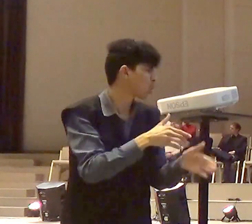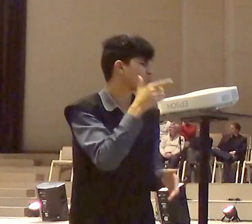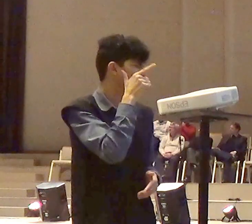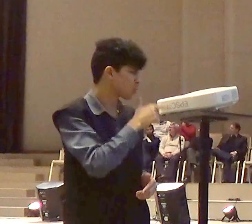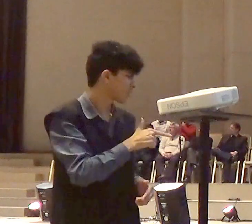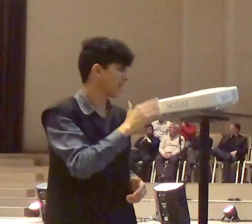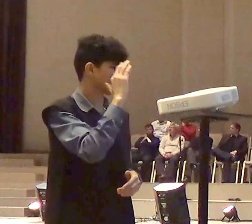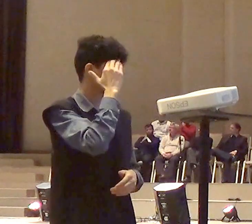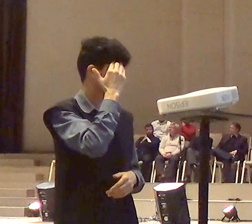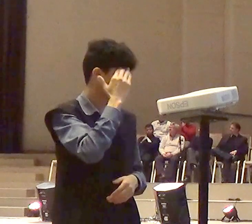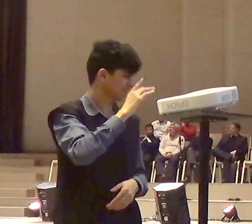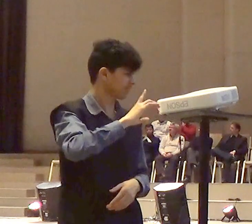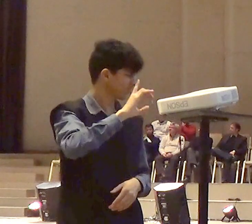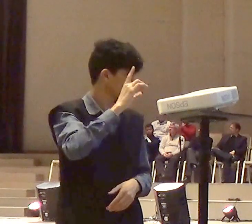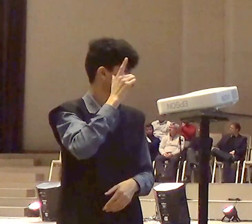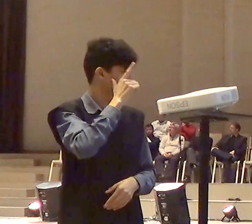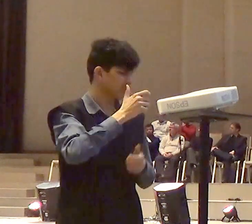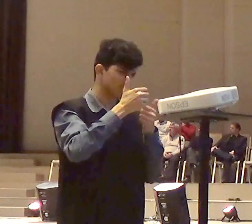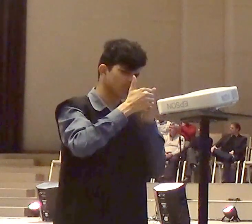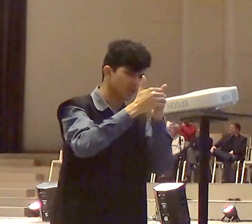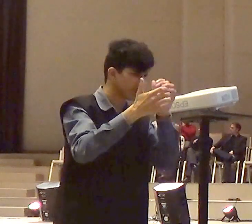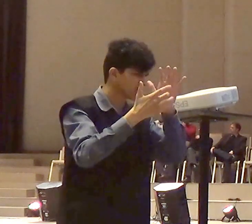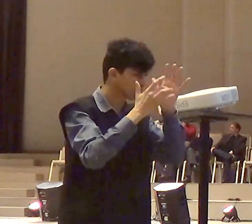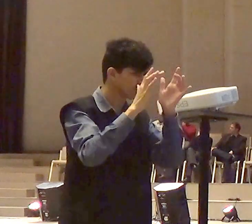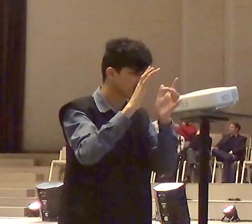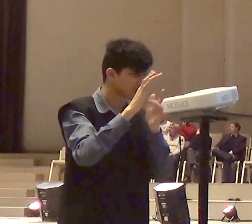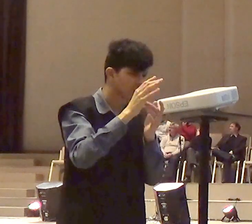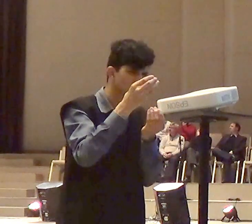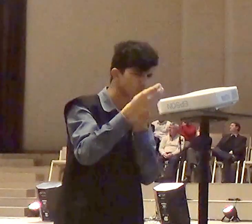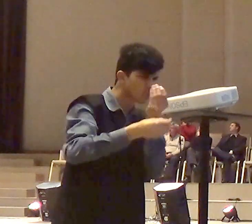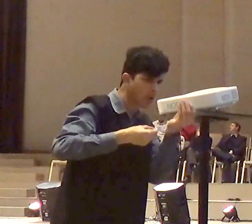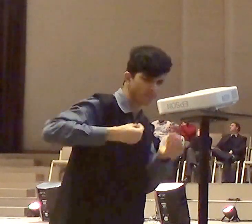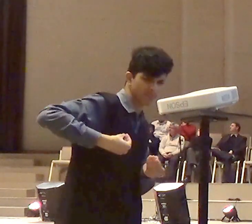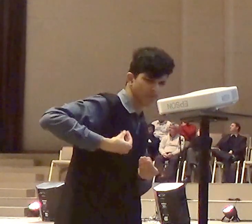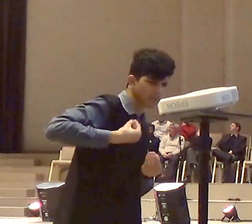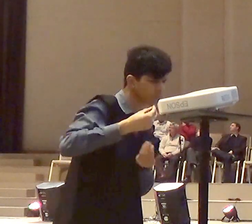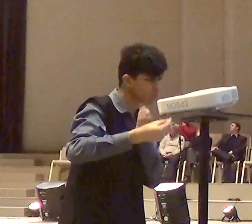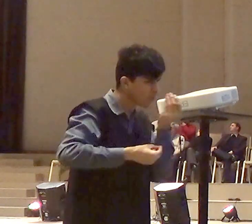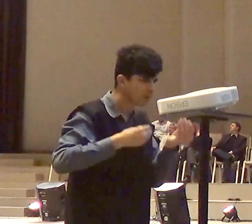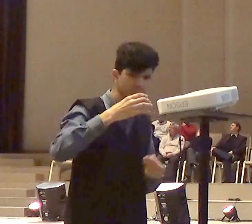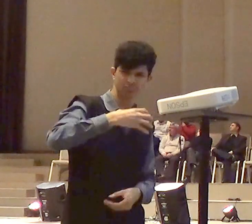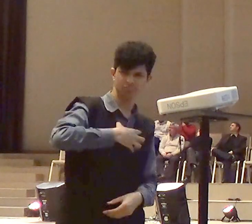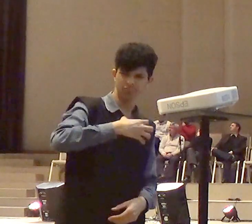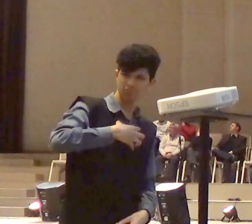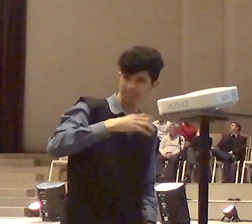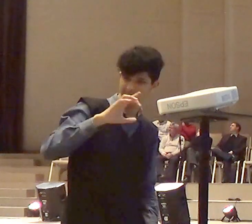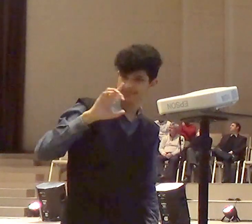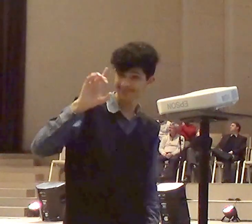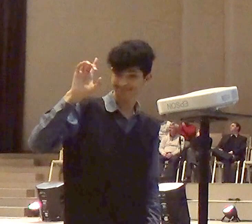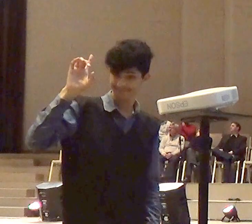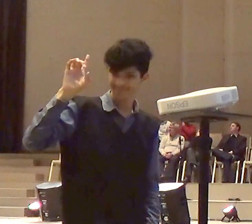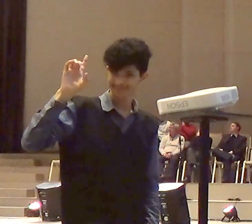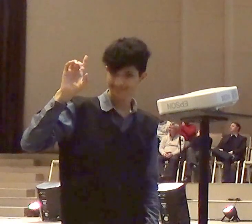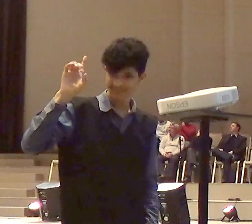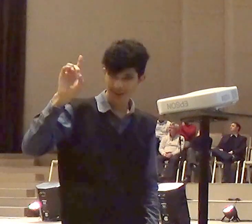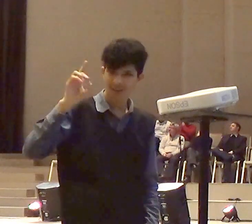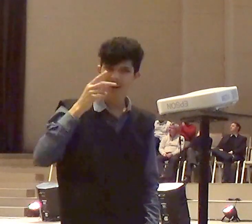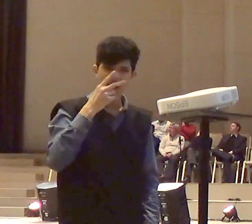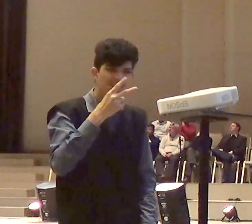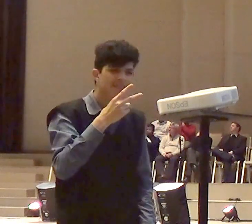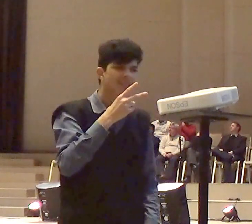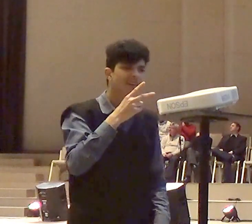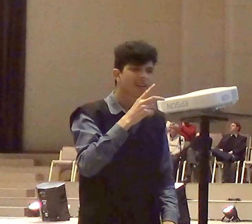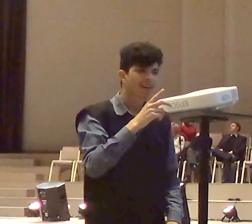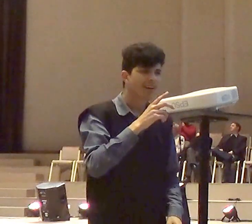Cristo o qual nos mostra como Deus realmente é Satanás pega tudo isso e usa